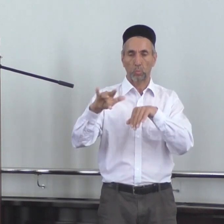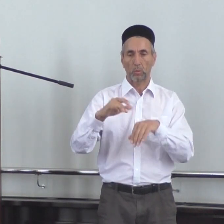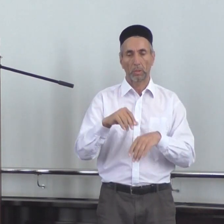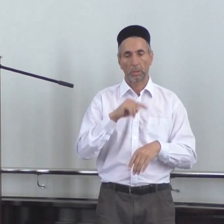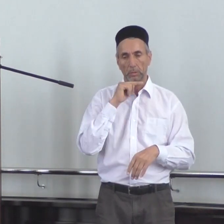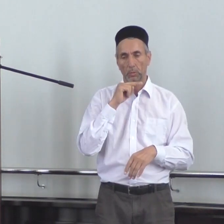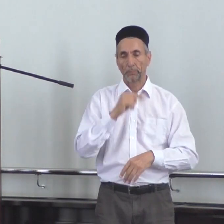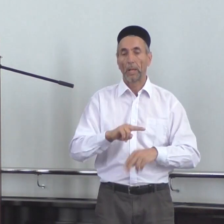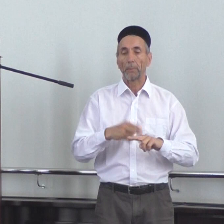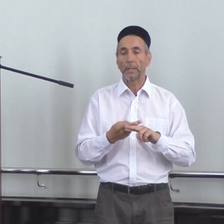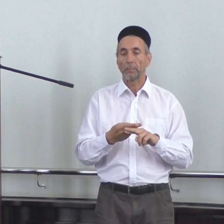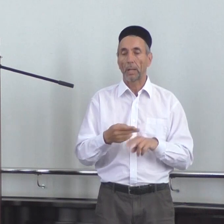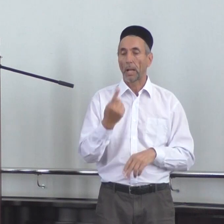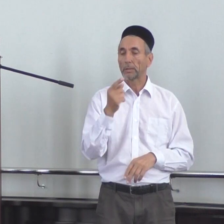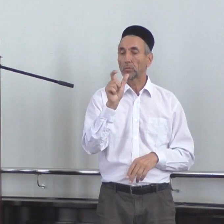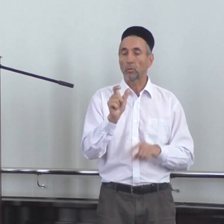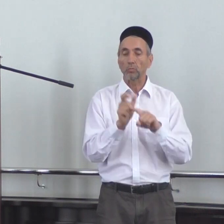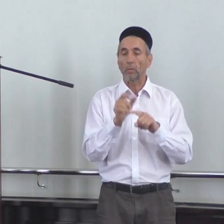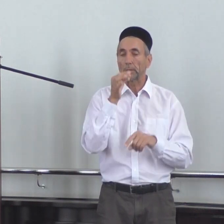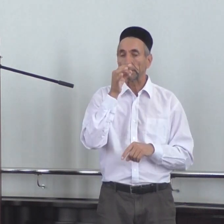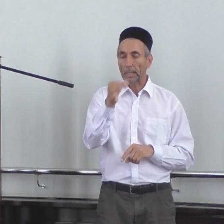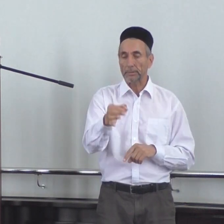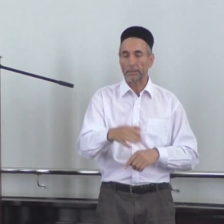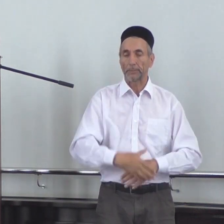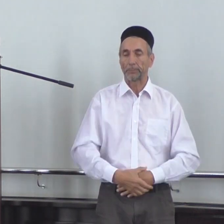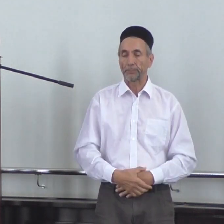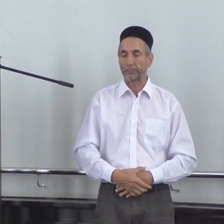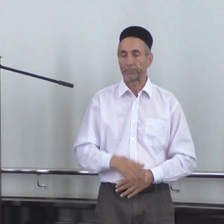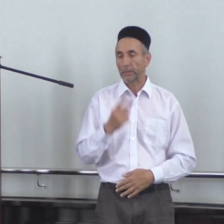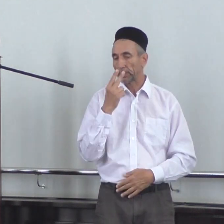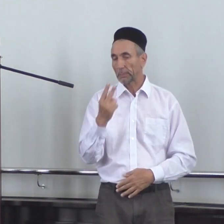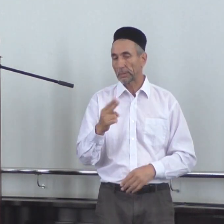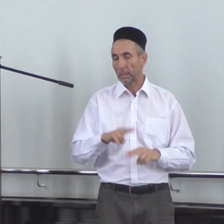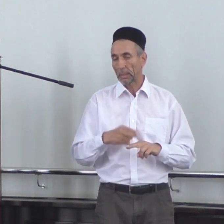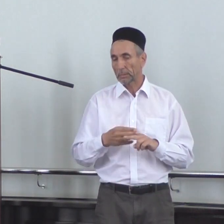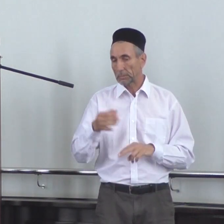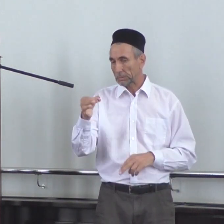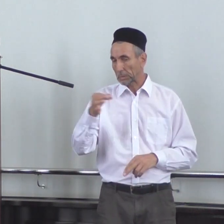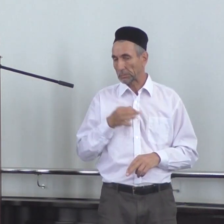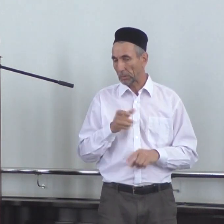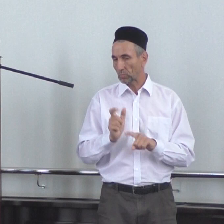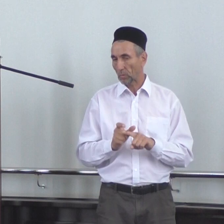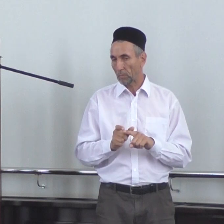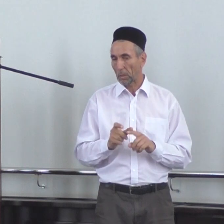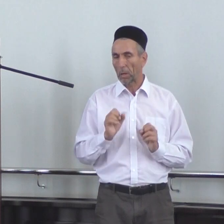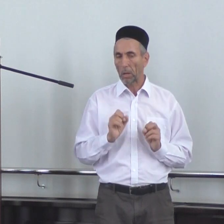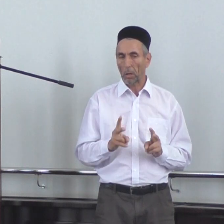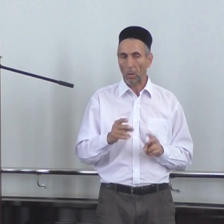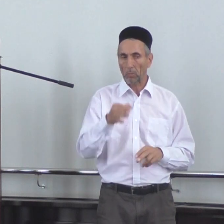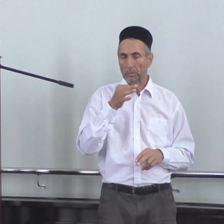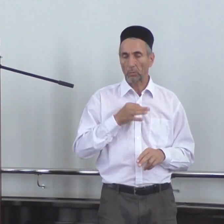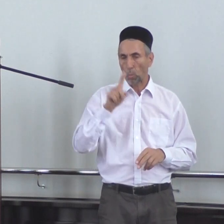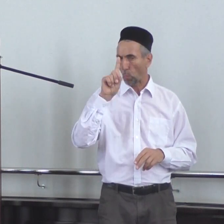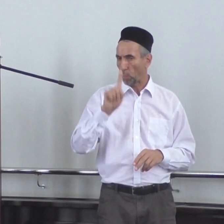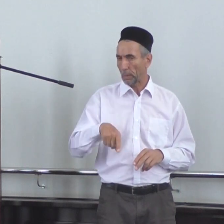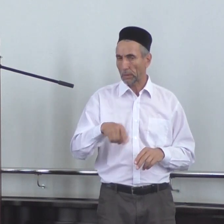Әгәр дә безгә бер кеше нинди сүз әйтсә, «Кара әле, бу миңа сүз әйтте бит. Ничек шулай әйтә